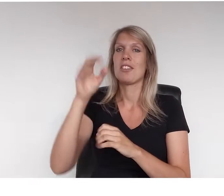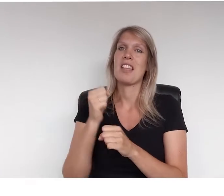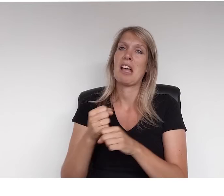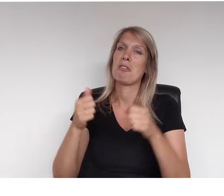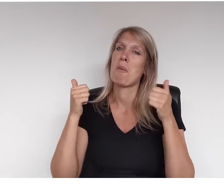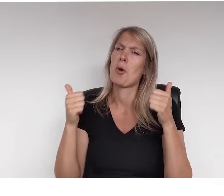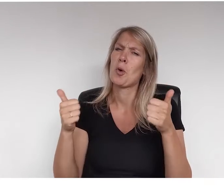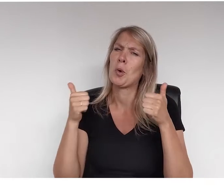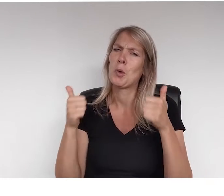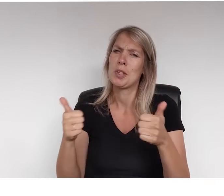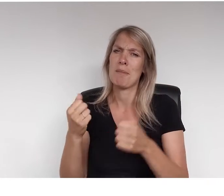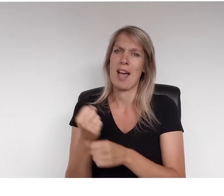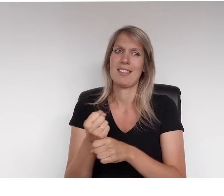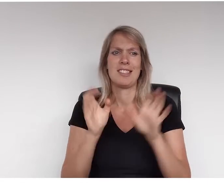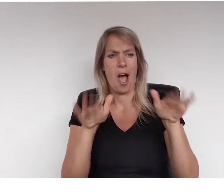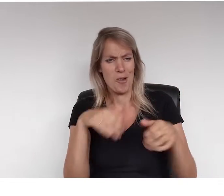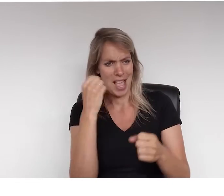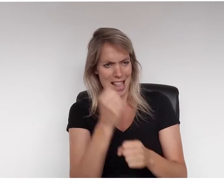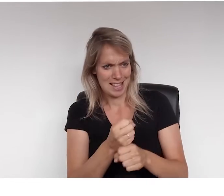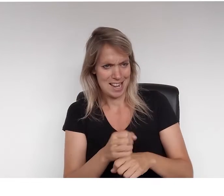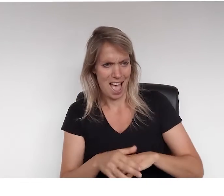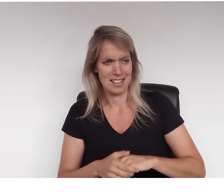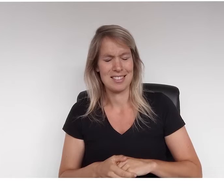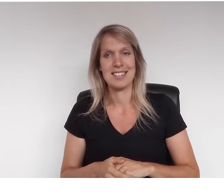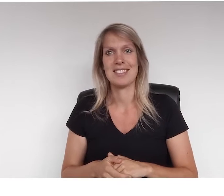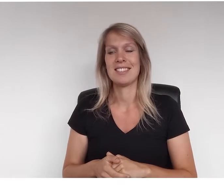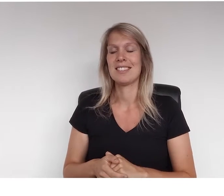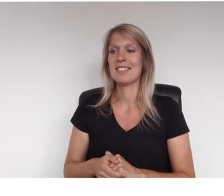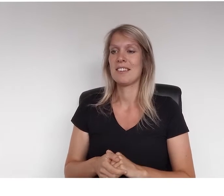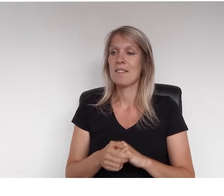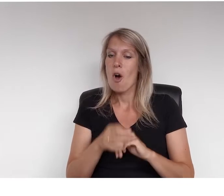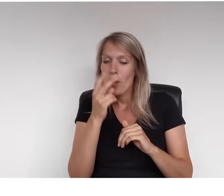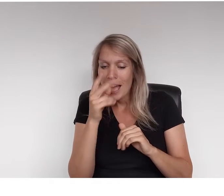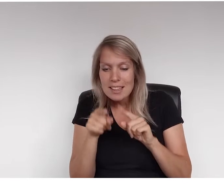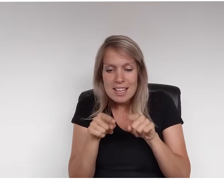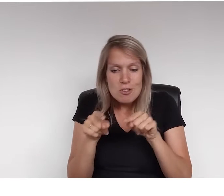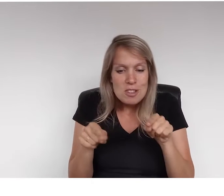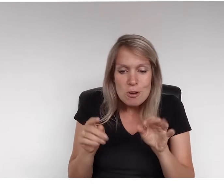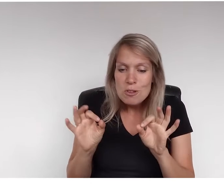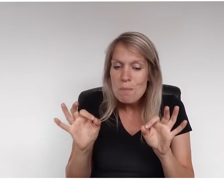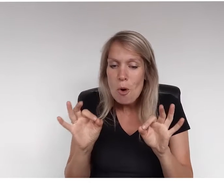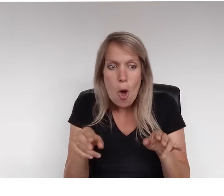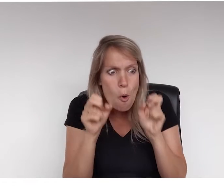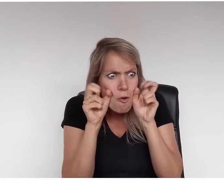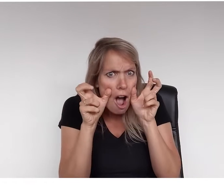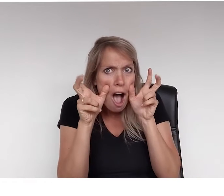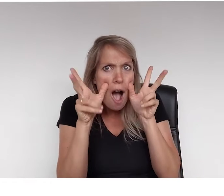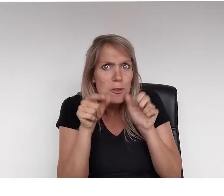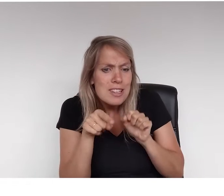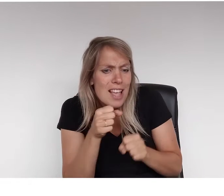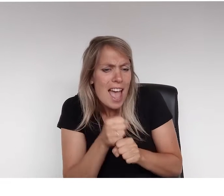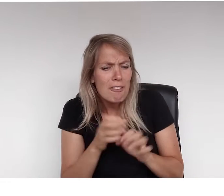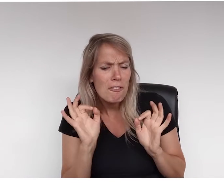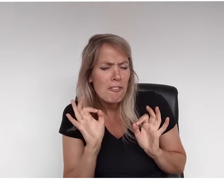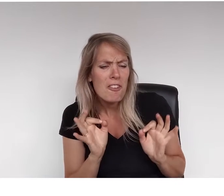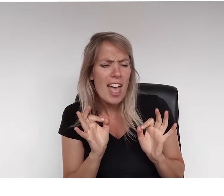goed gemaakt. Nou, inderdaad. Hé, maar moet je deze eens kijken. Deze lijkt wel een beetje ook te prikken of zo. Oh, die is echt heel, heel vet.